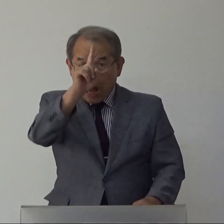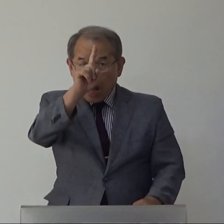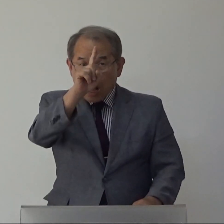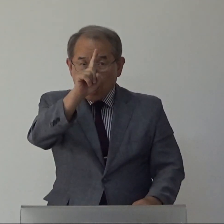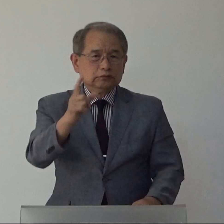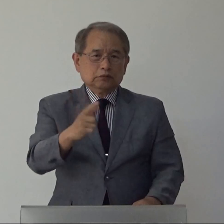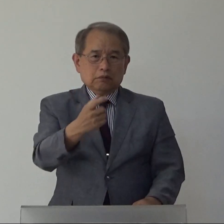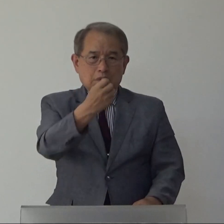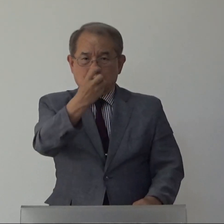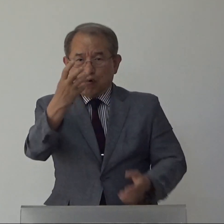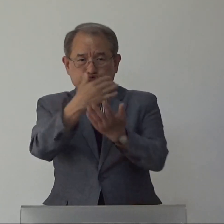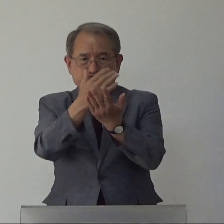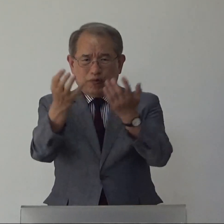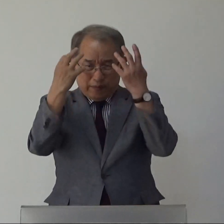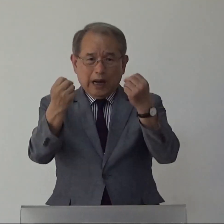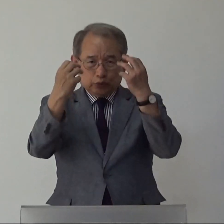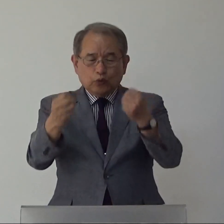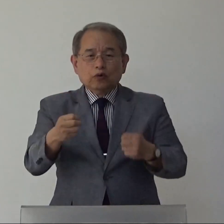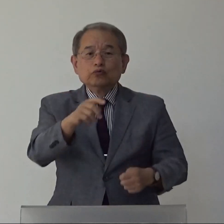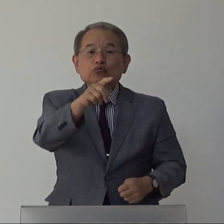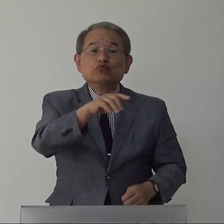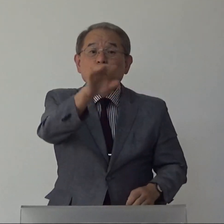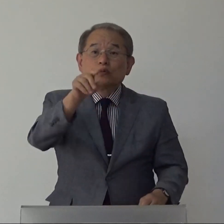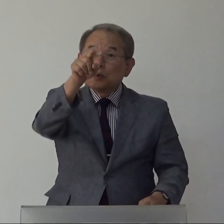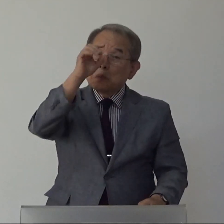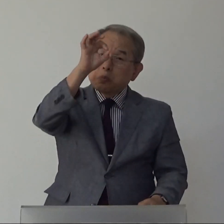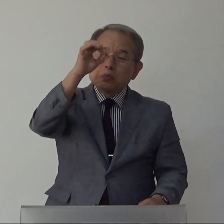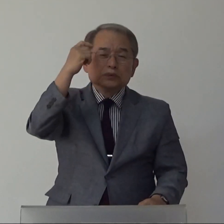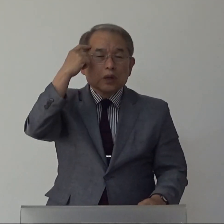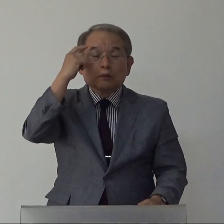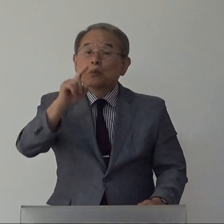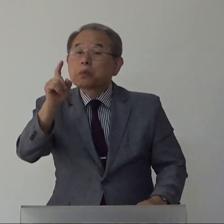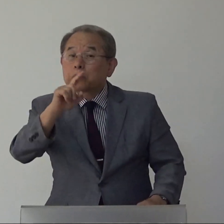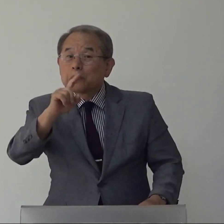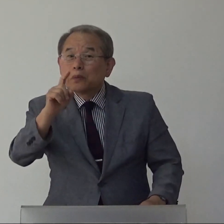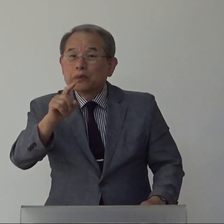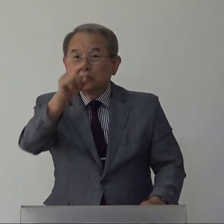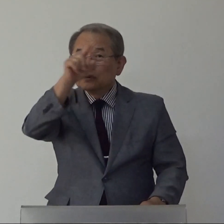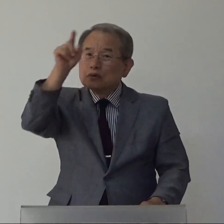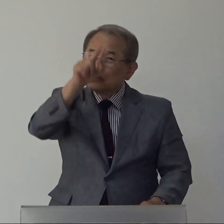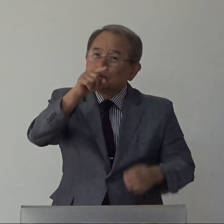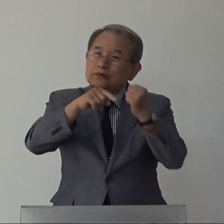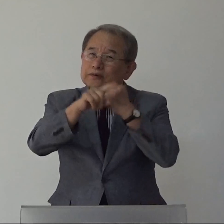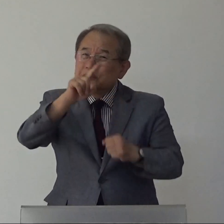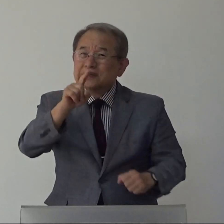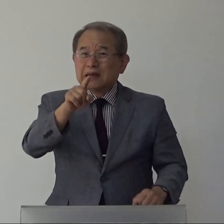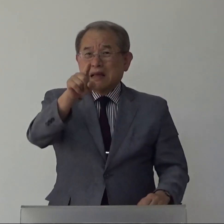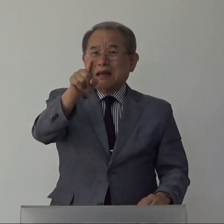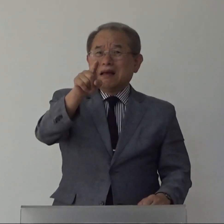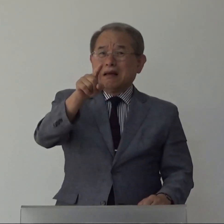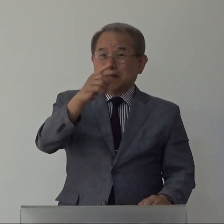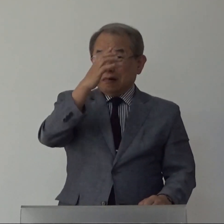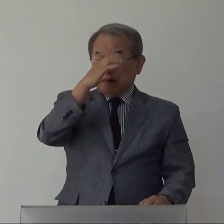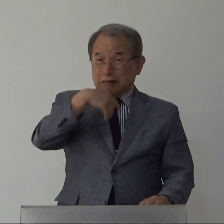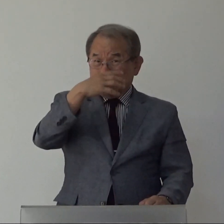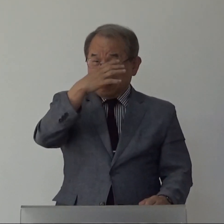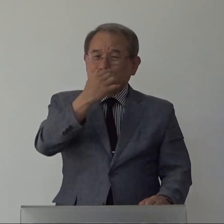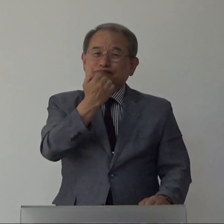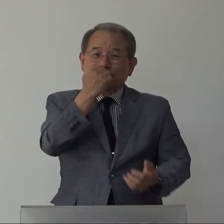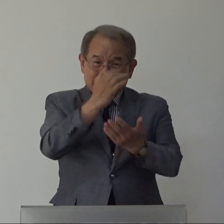더하기에 대해서 한번 생각해 볼까요? 더하기 표시의 뜻은 참 여러 가지를